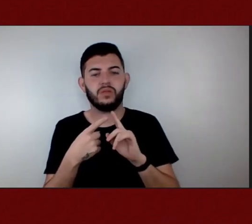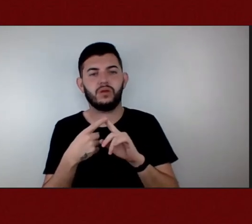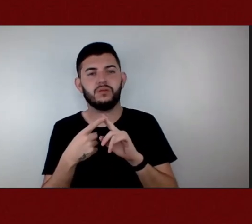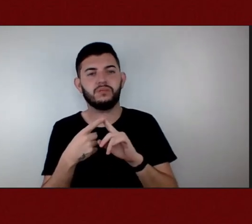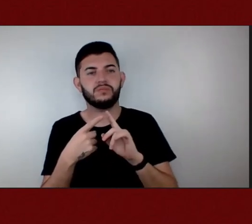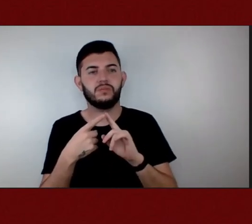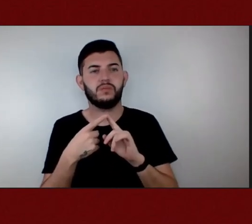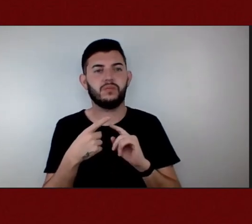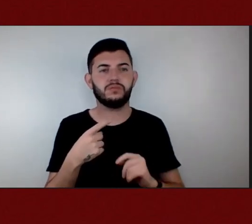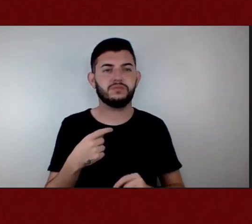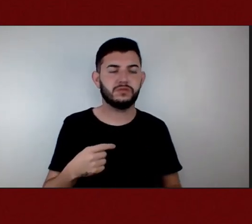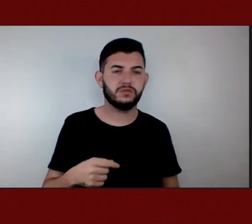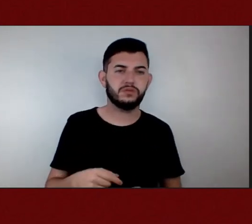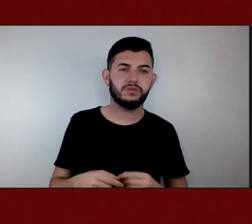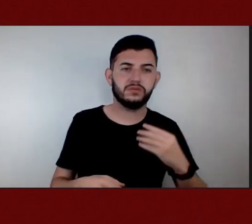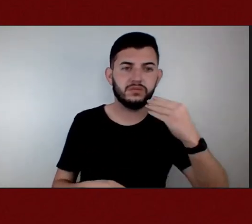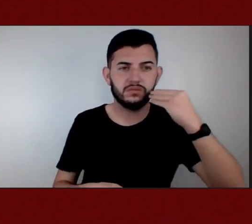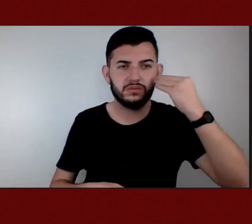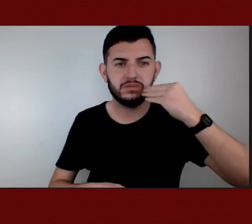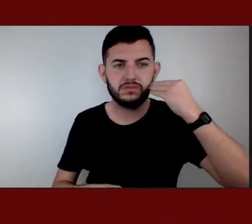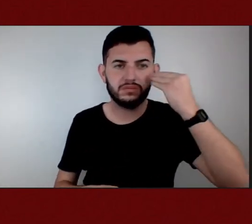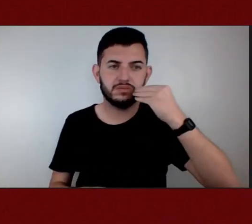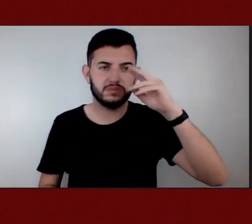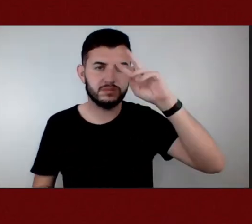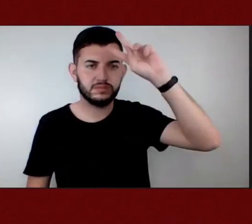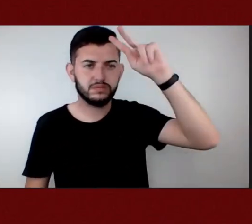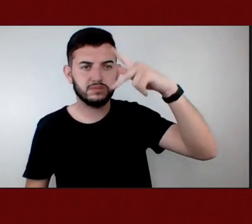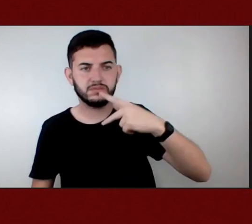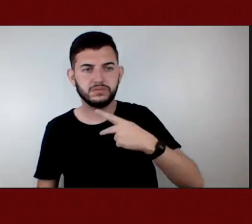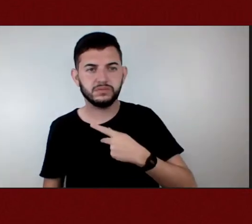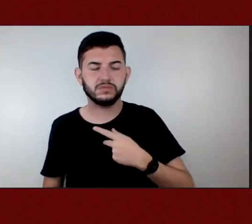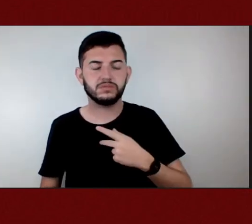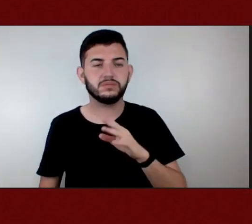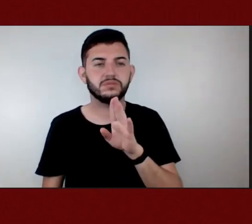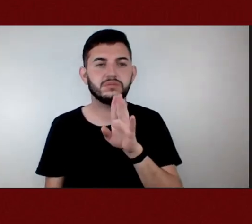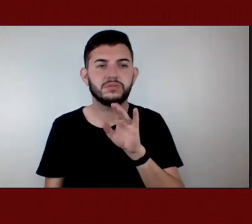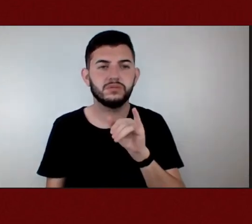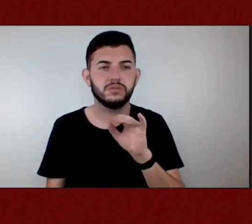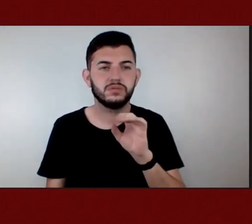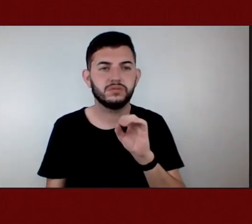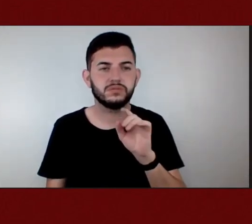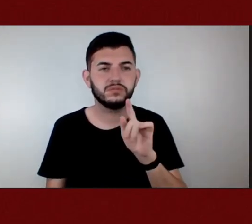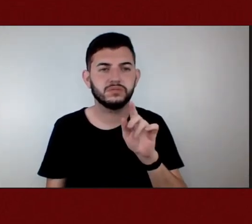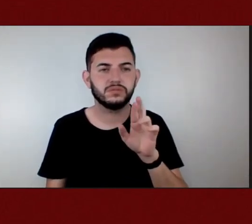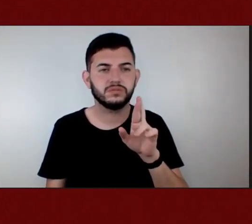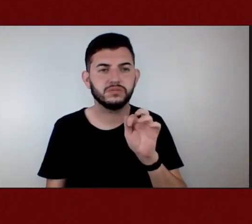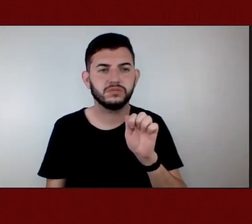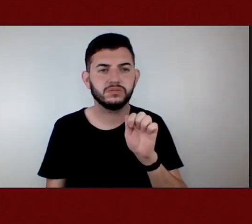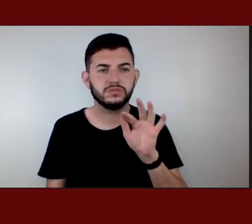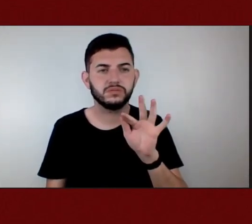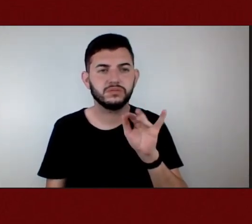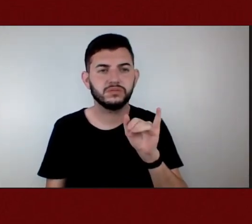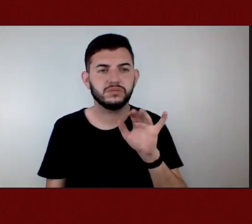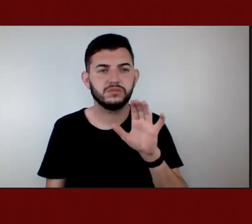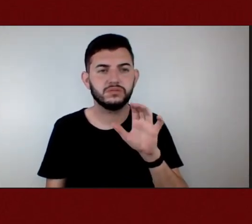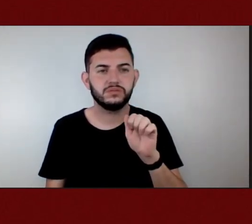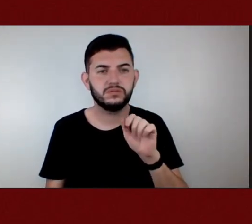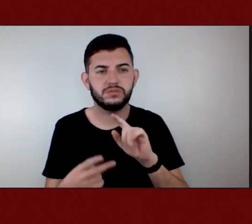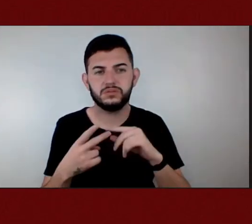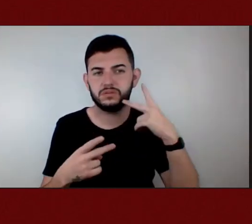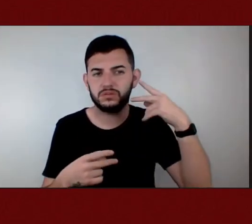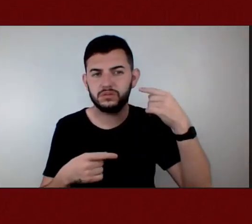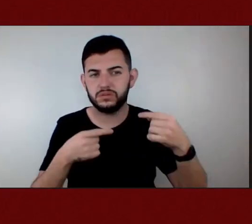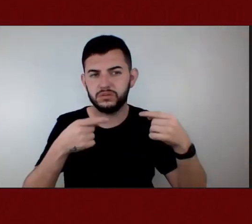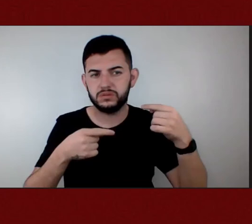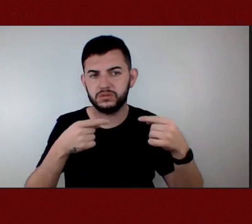a minha própria experiência biográfica e política, e, em segundo lugar, a partir da literatura. E por que a